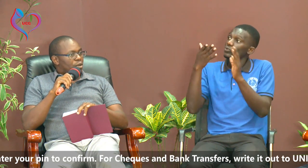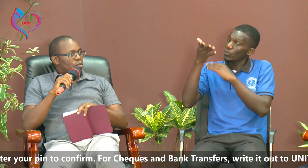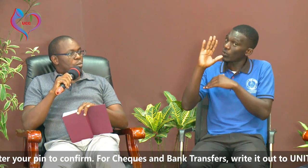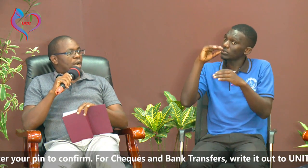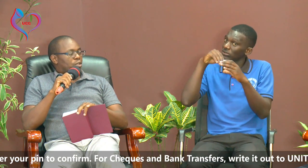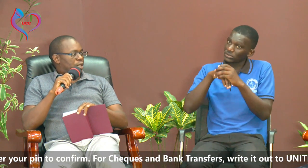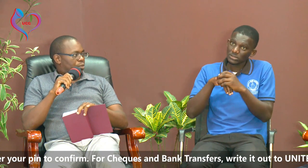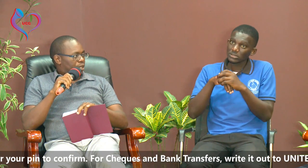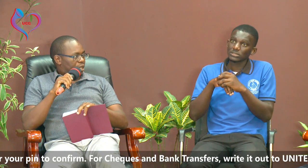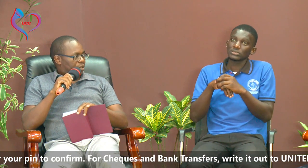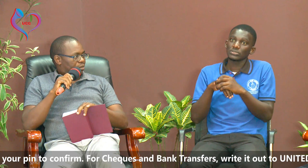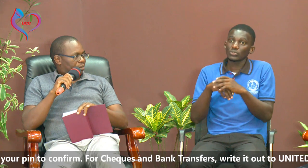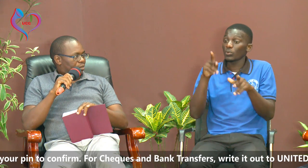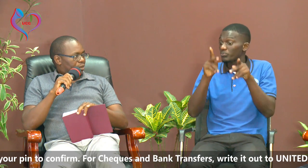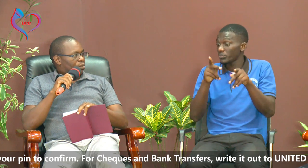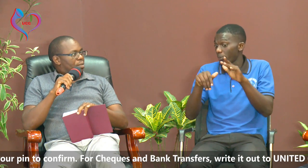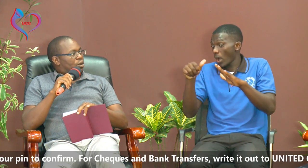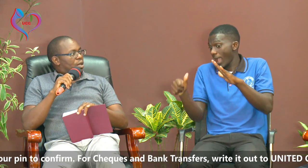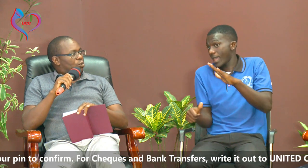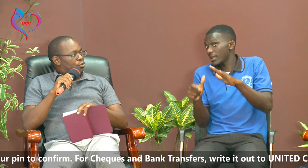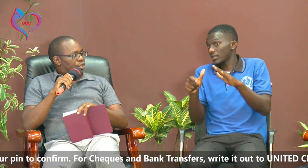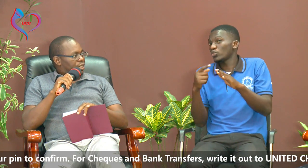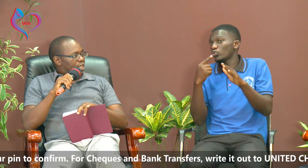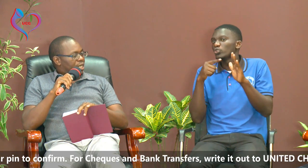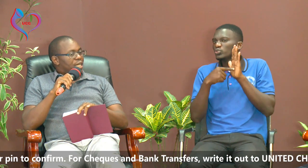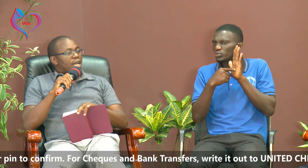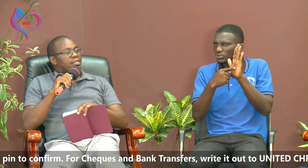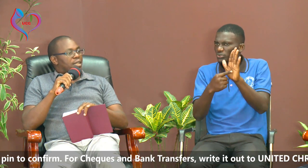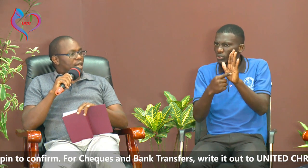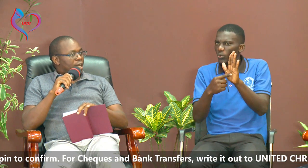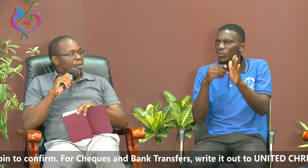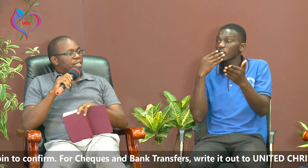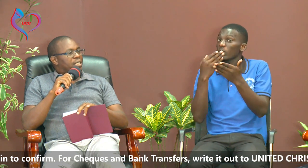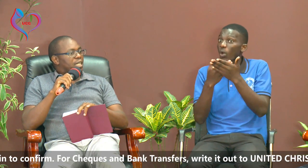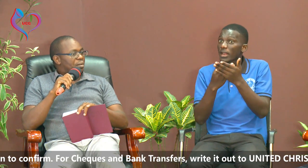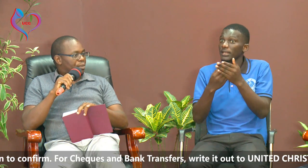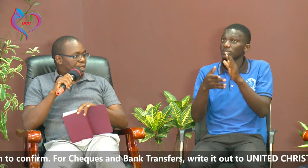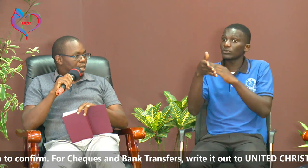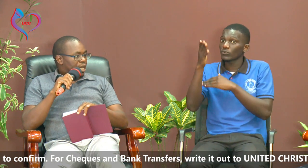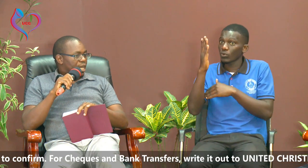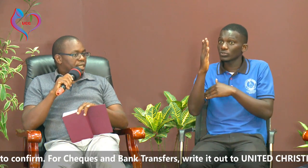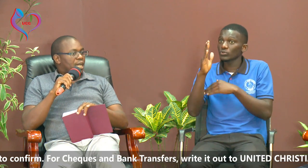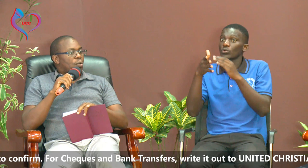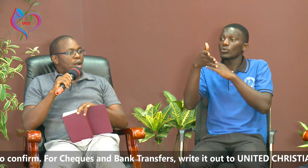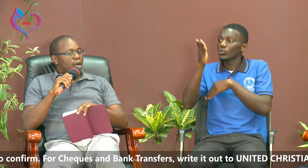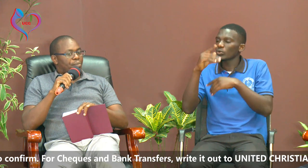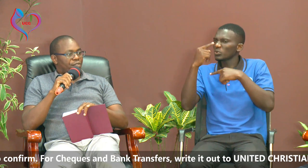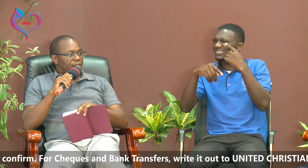mulaga obwakatonda bwemuyina. Bwaba akola bulungi era asigala nga apanishinga ababi ate nga awa